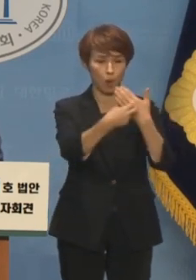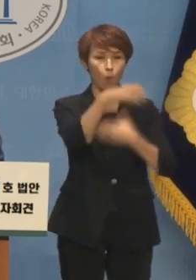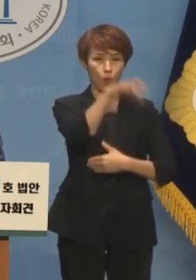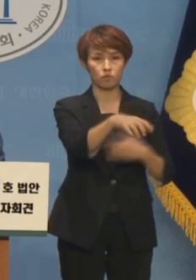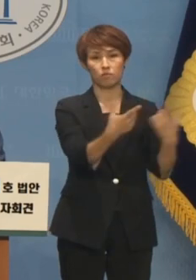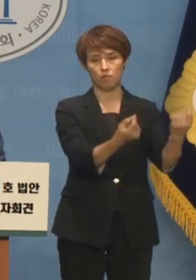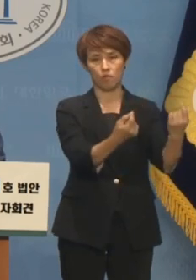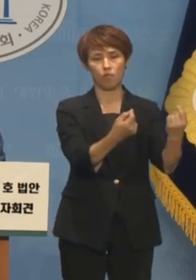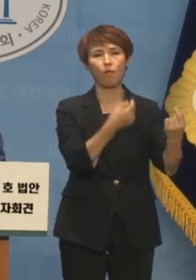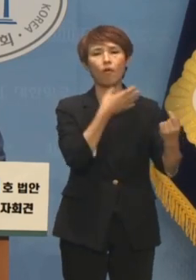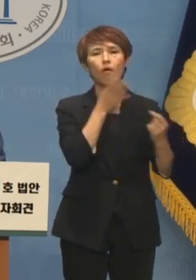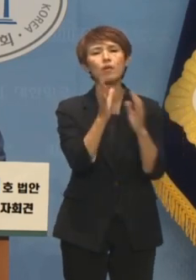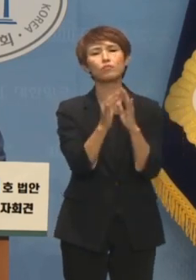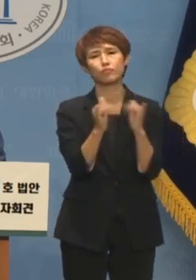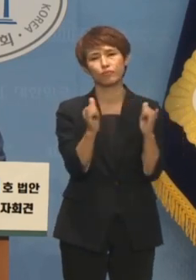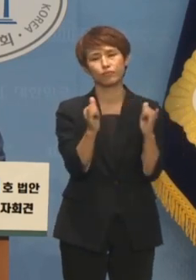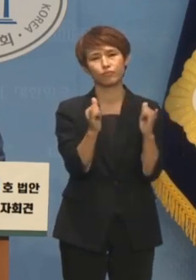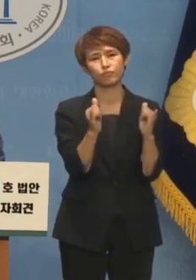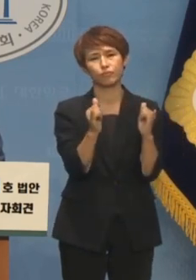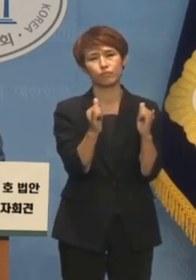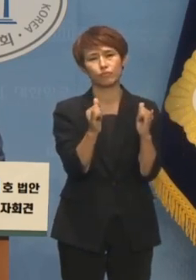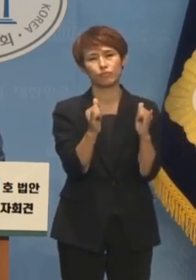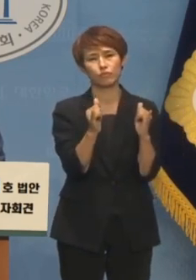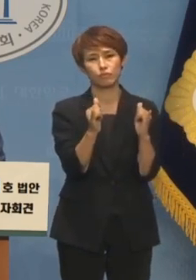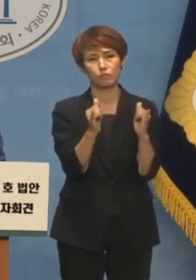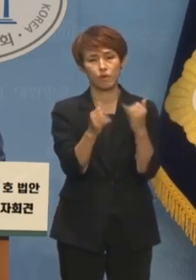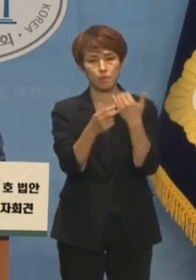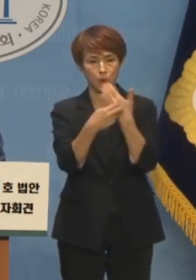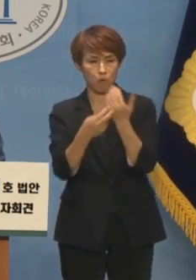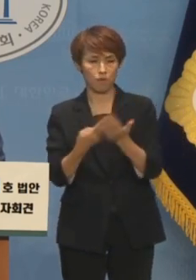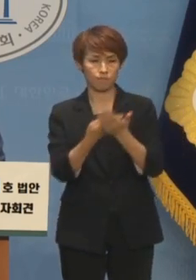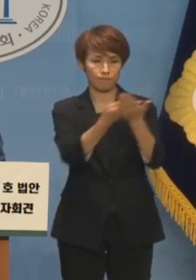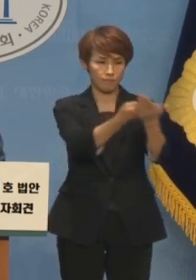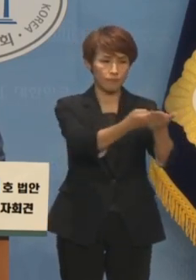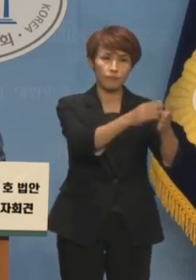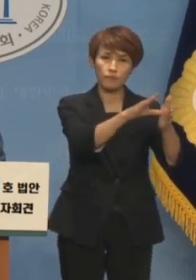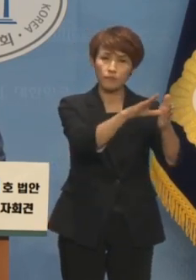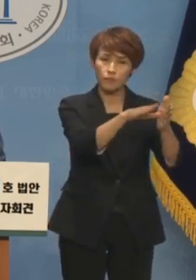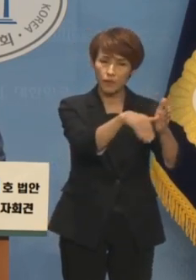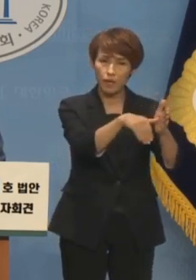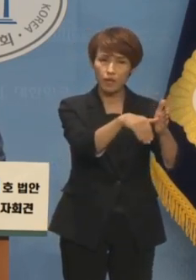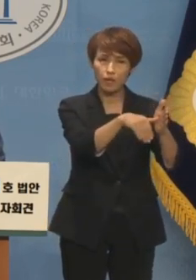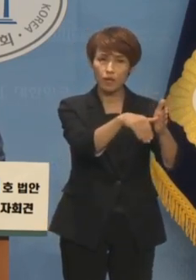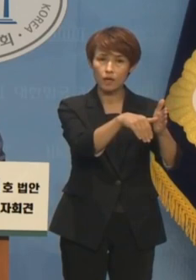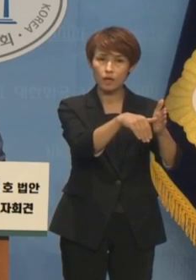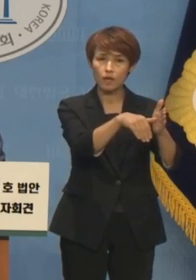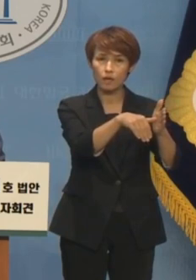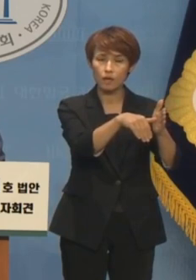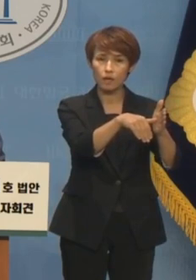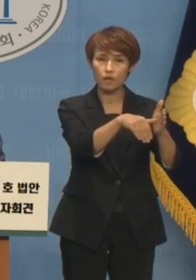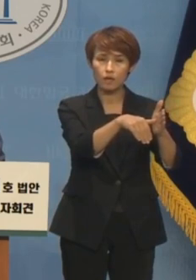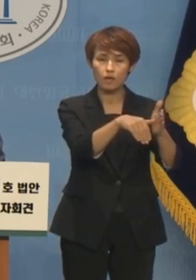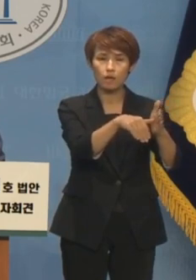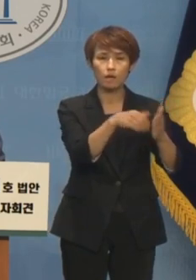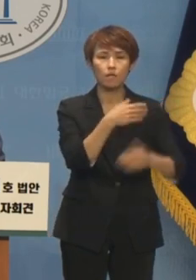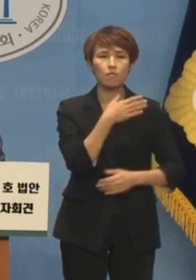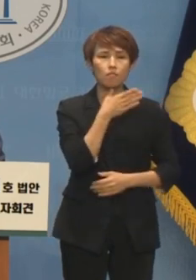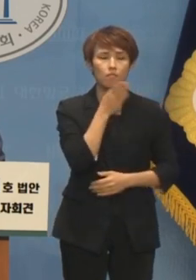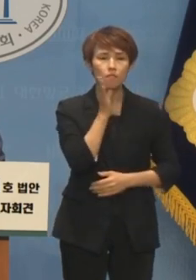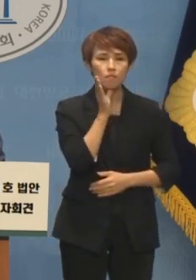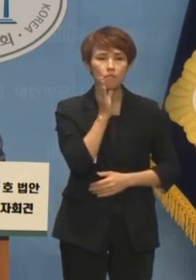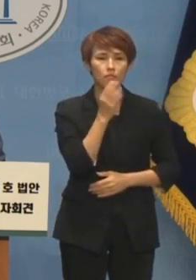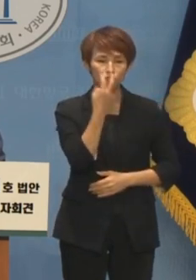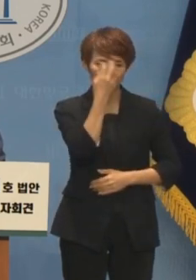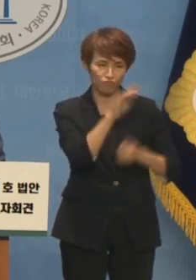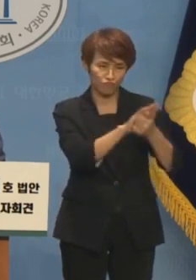또 그 노인분들께서 입원하시게 될 경우에 실제로는 요양보험으로